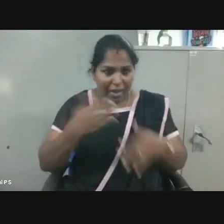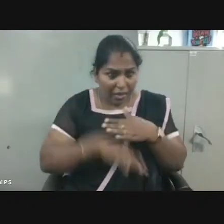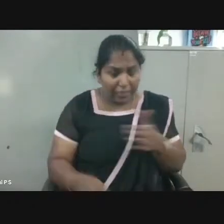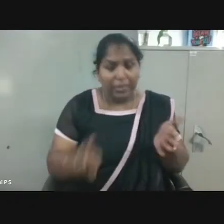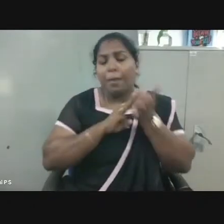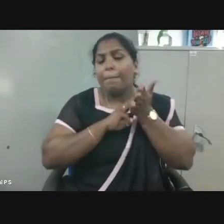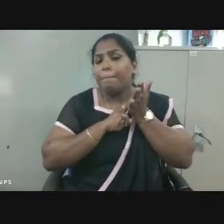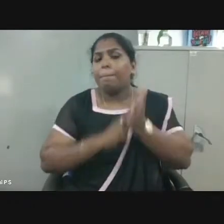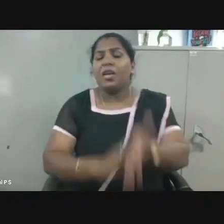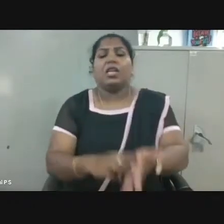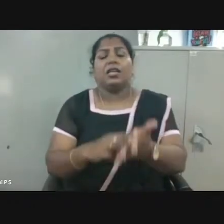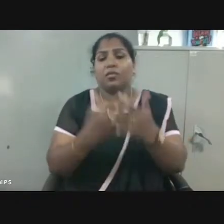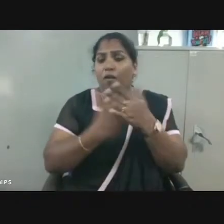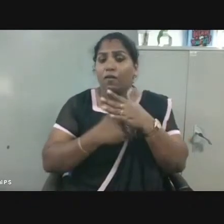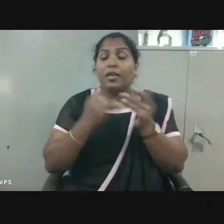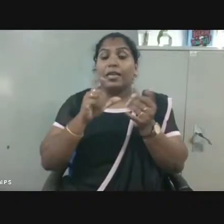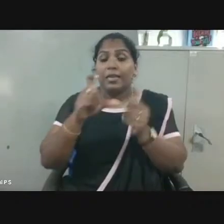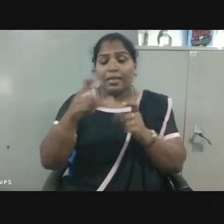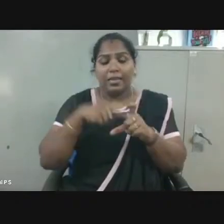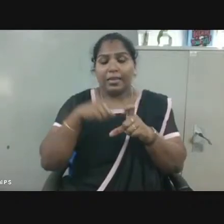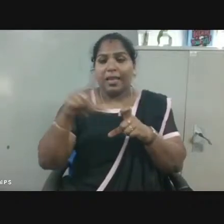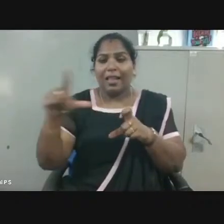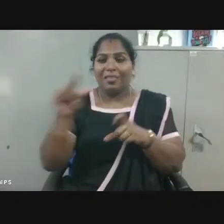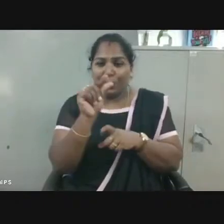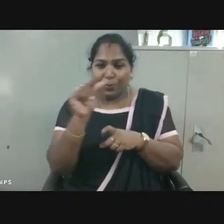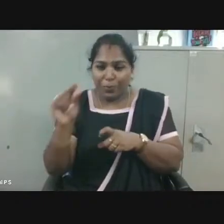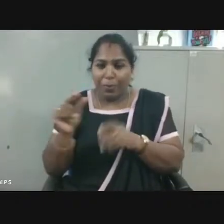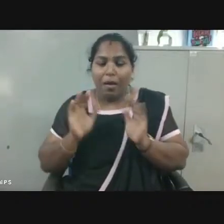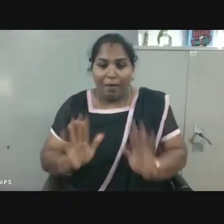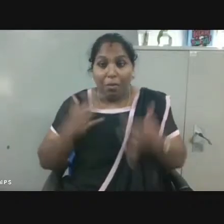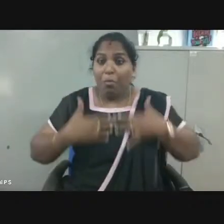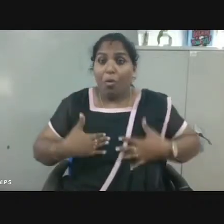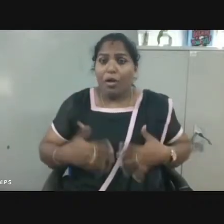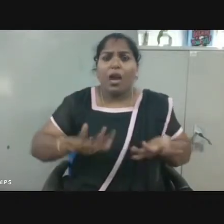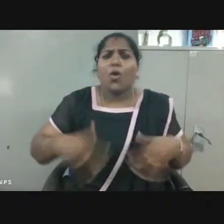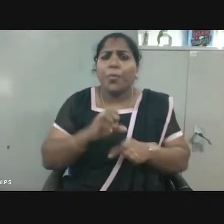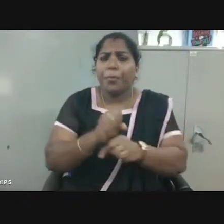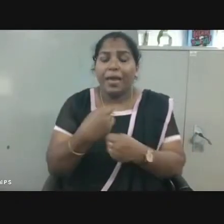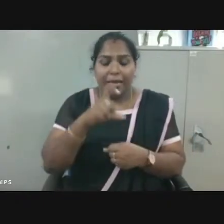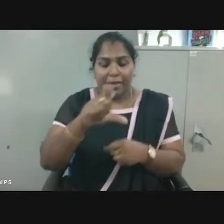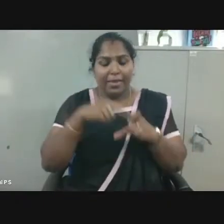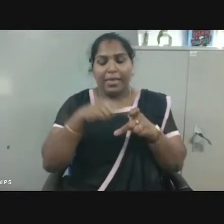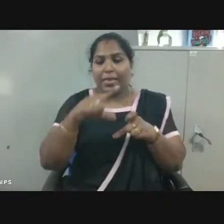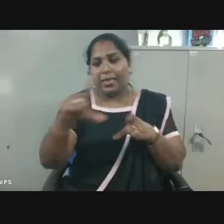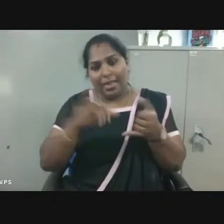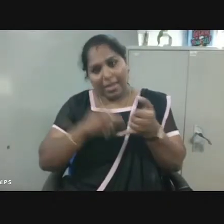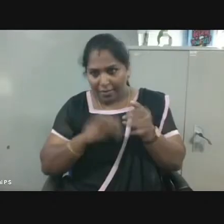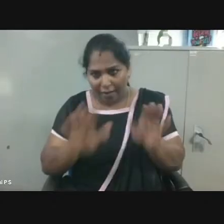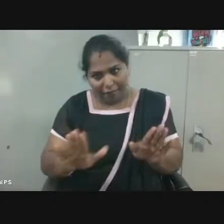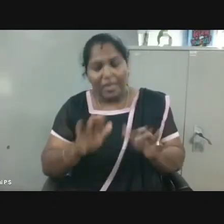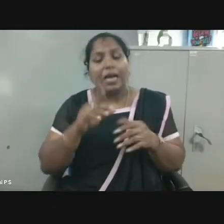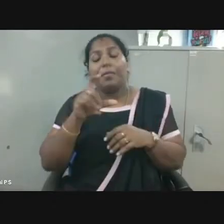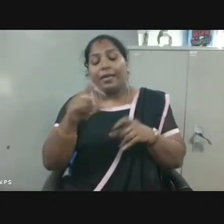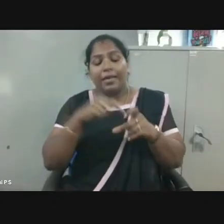കോടികൾ കണക്ക് സെല്ലുകളുണ്ട്. നമ്മുടെ ദേഹം ഉണ്ടാക്കിക്കുന്ന തന്നെ സെല്ലുകൾ കൊണ്ടാണ്, കോശങ്ങൾ കൊണ്ടാണ്. ഓരോ